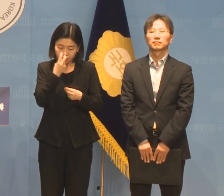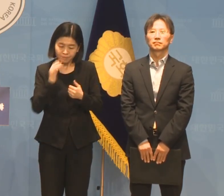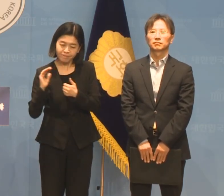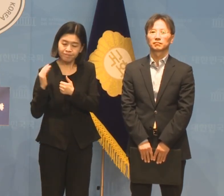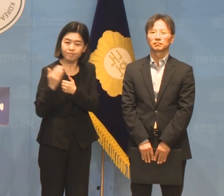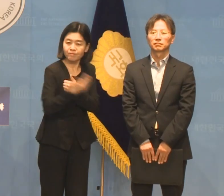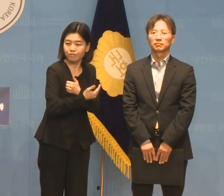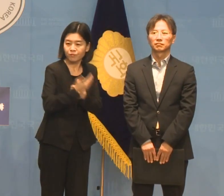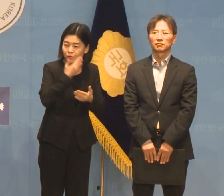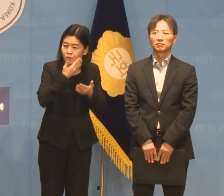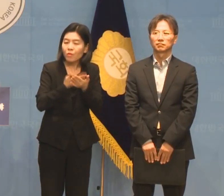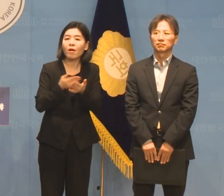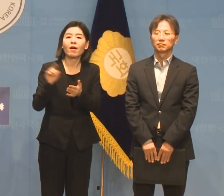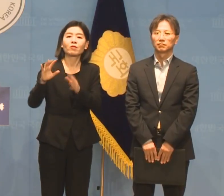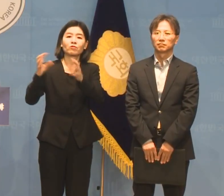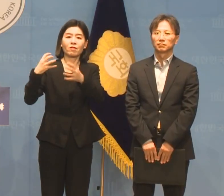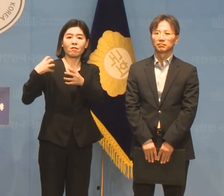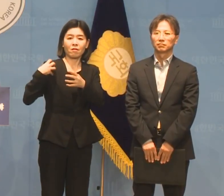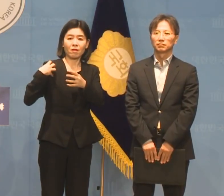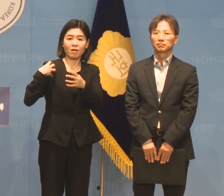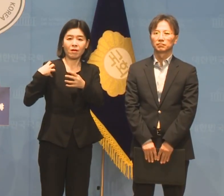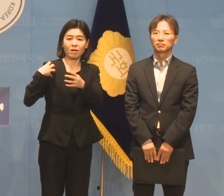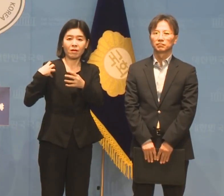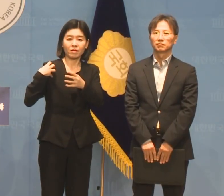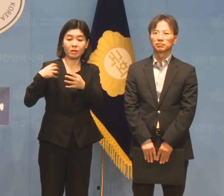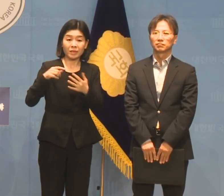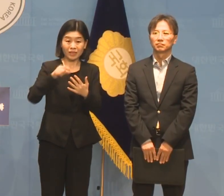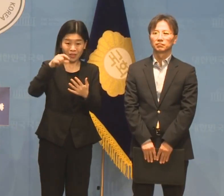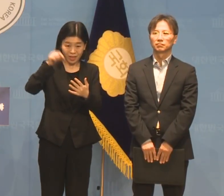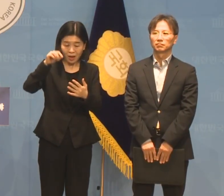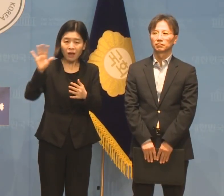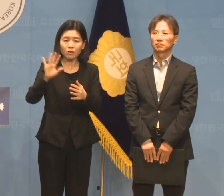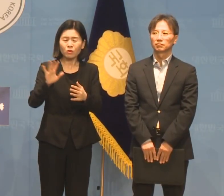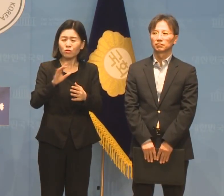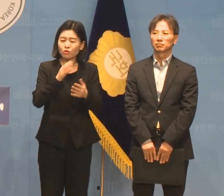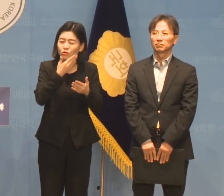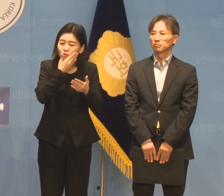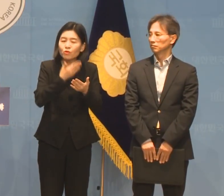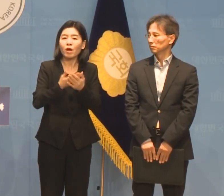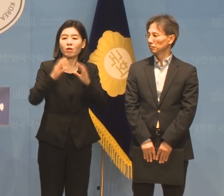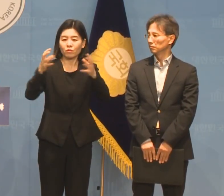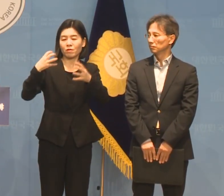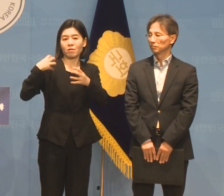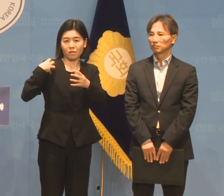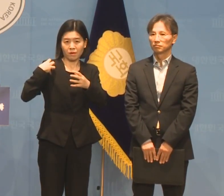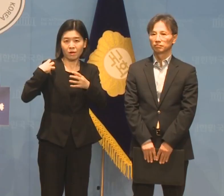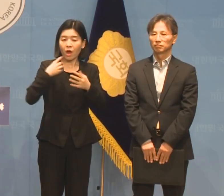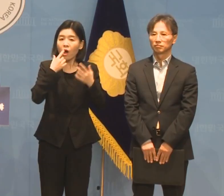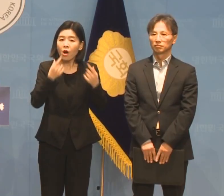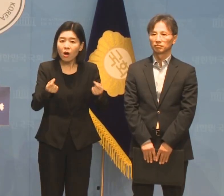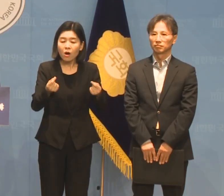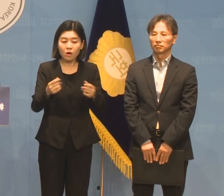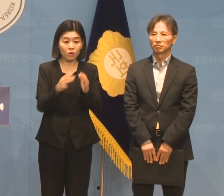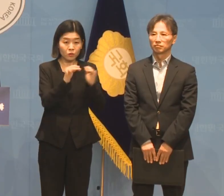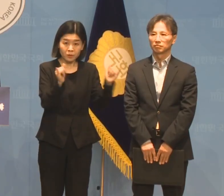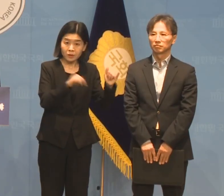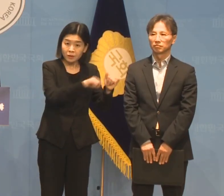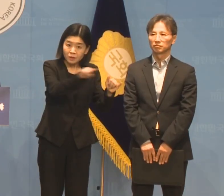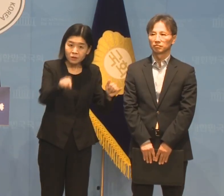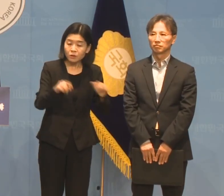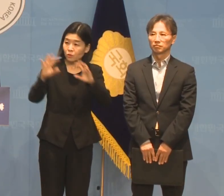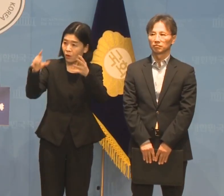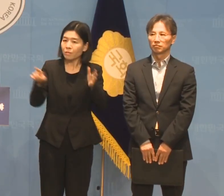그것은 선택이 아니라 존재의 이유입니다. 마찬가지로 국민은 국가를 믿고 살아가야